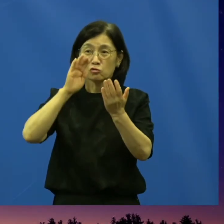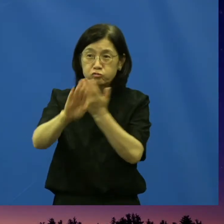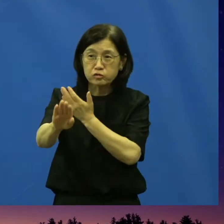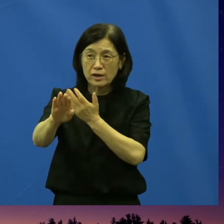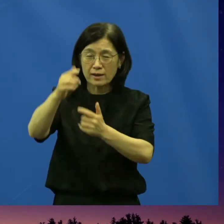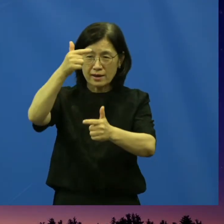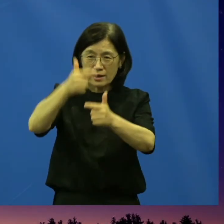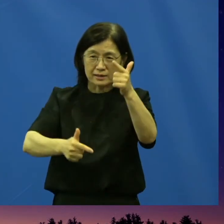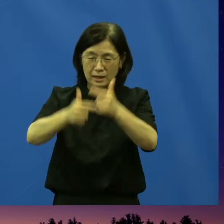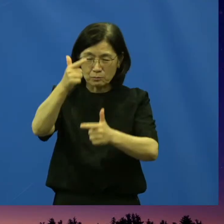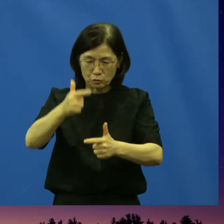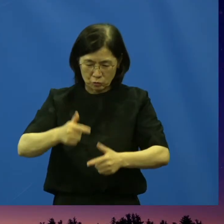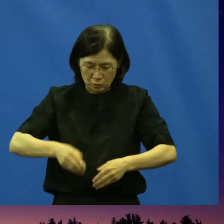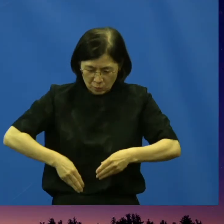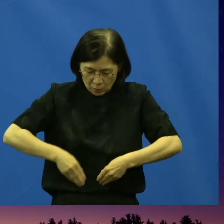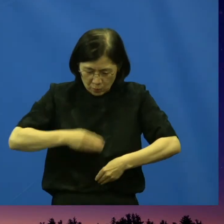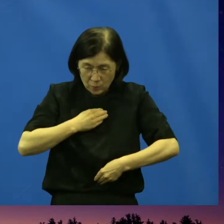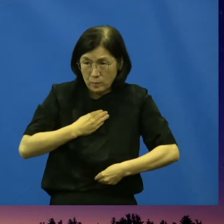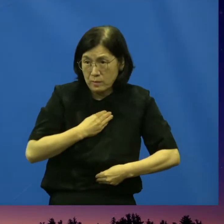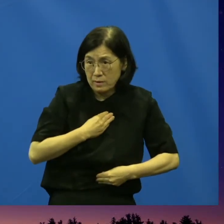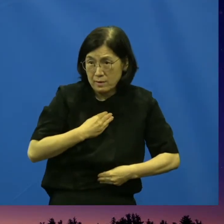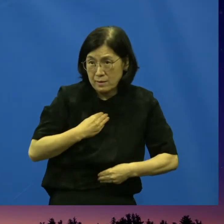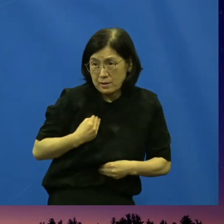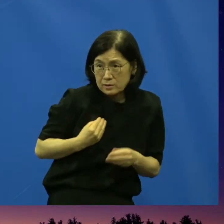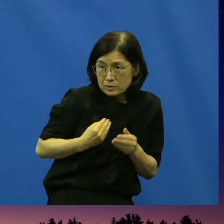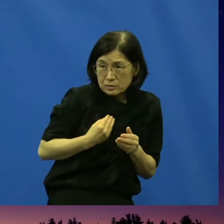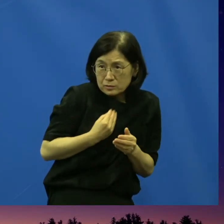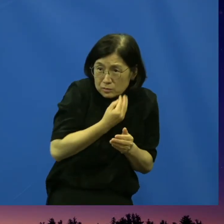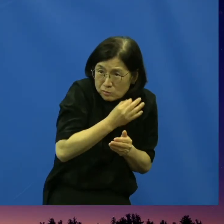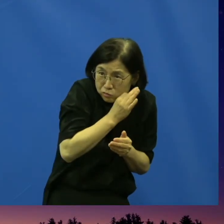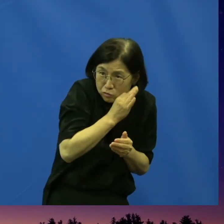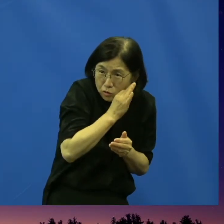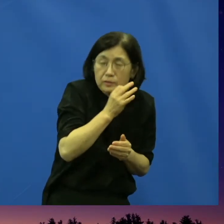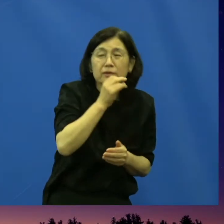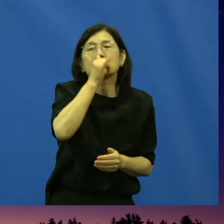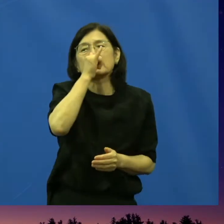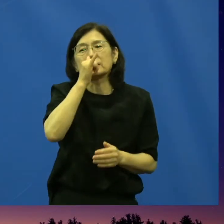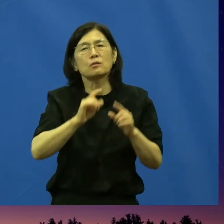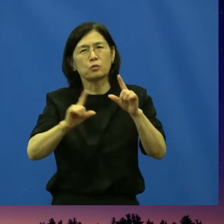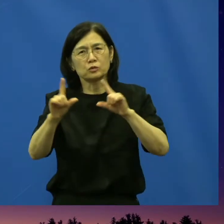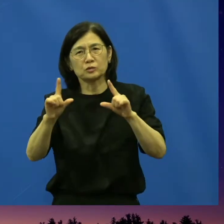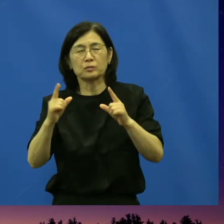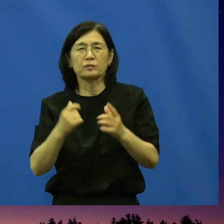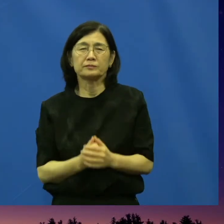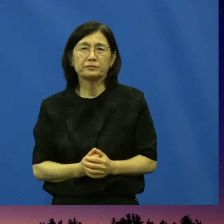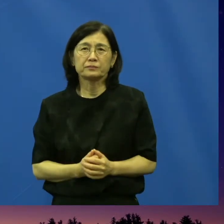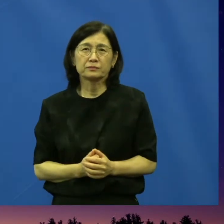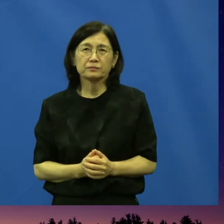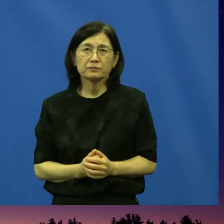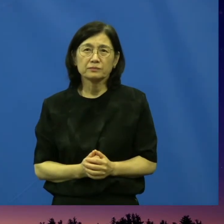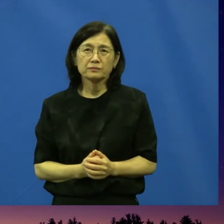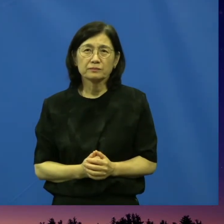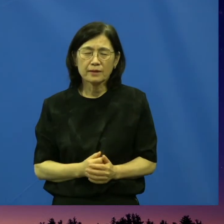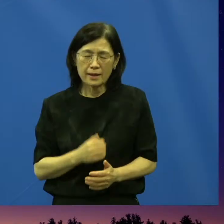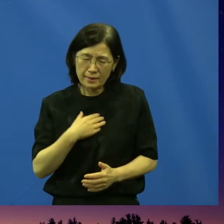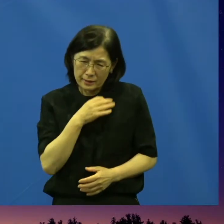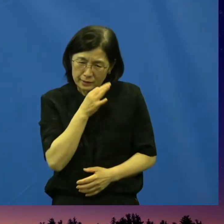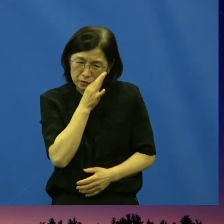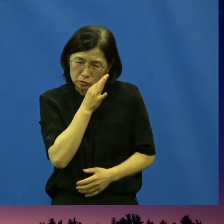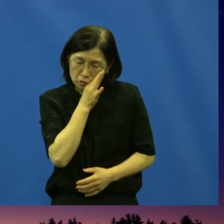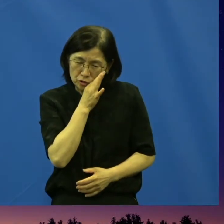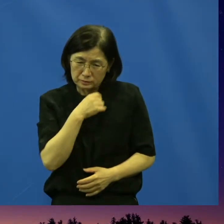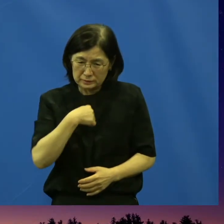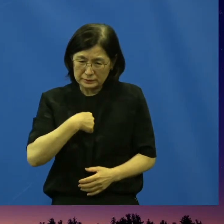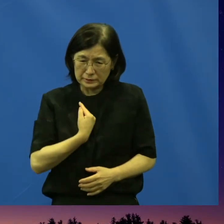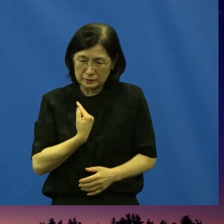자신의 몸을 가리려고 했잖아요. 그죠? 이게 종교의 출발이란 말이죠. 그런데 온전히 자기의 수치심을 해결할 수가